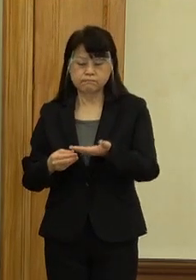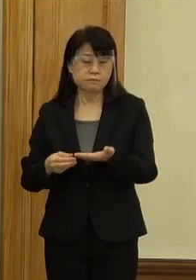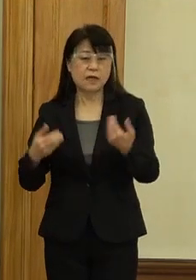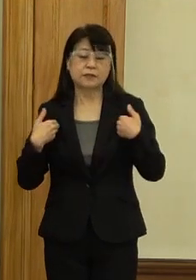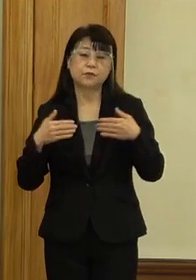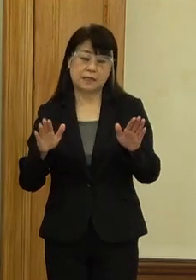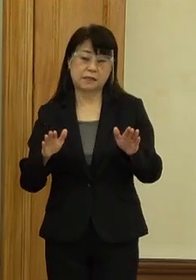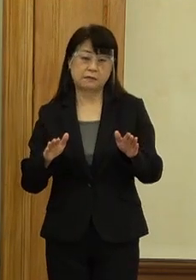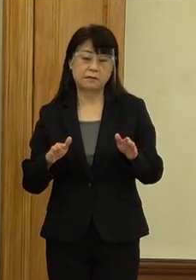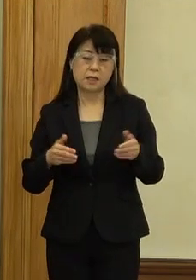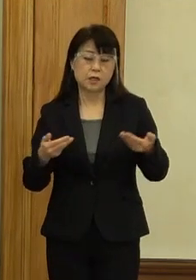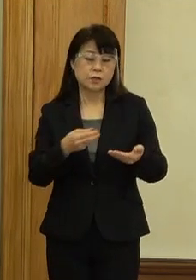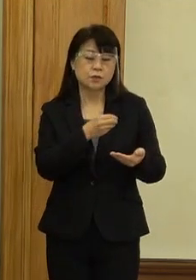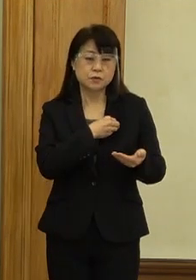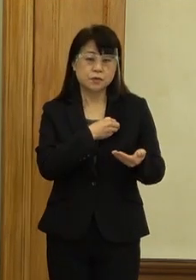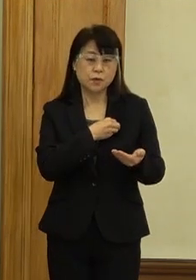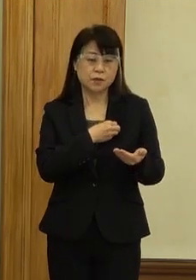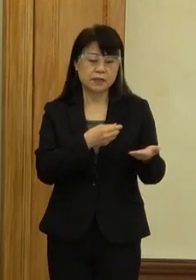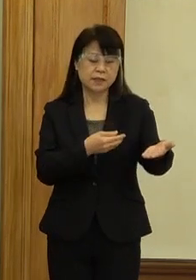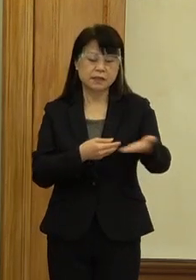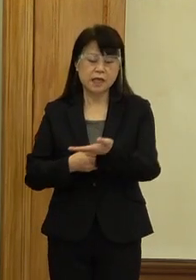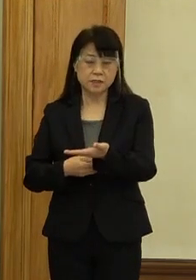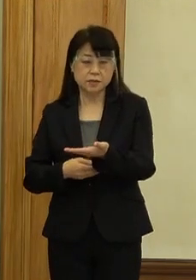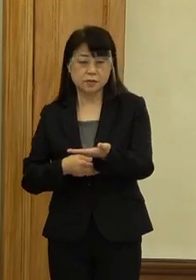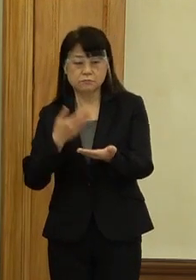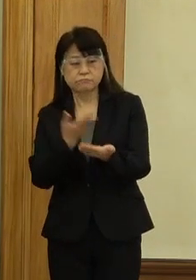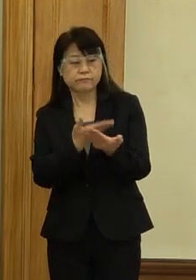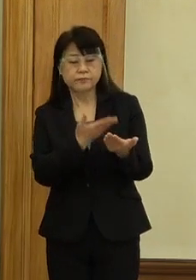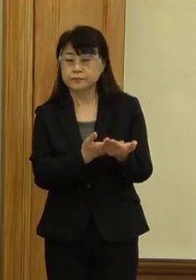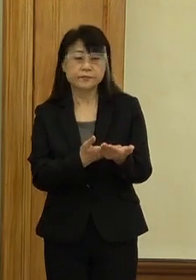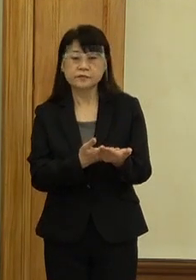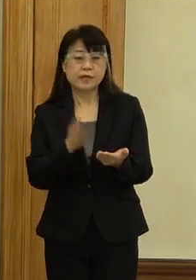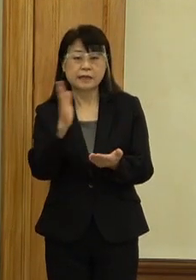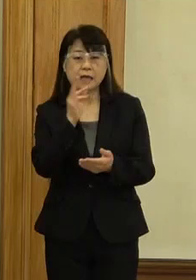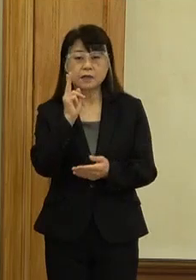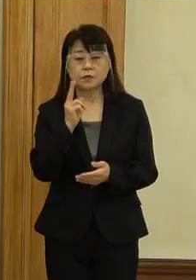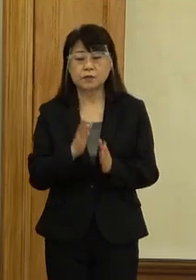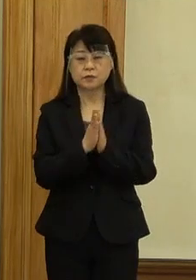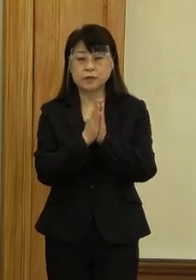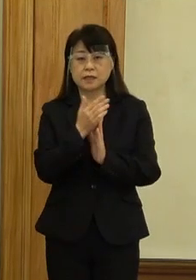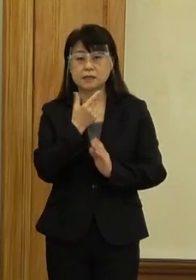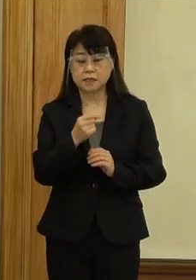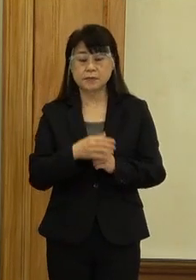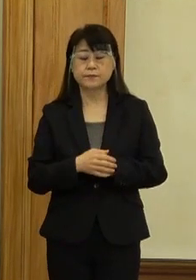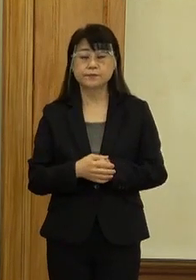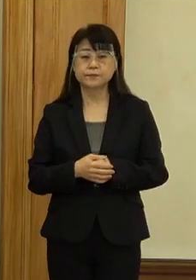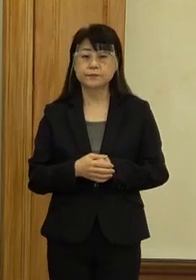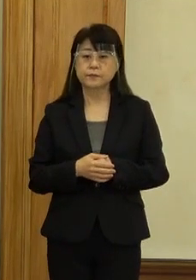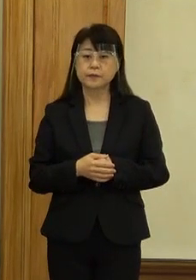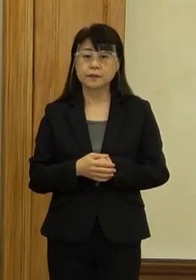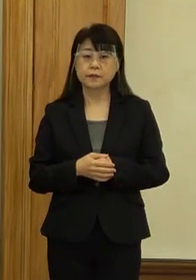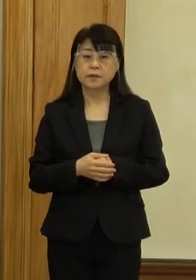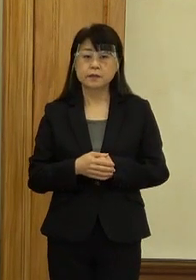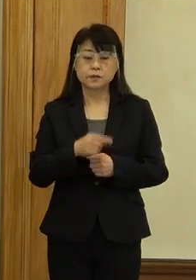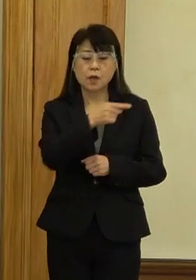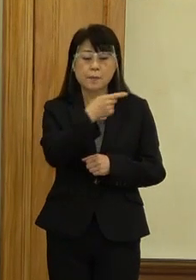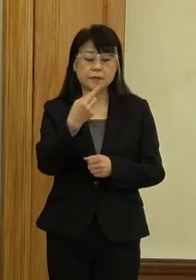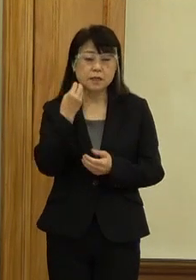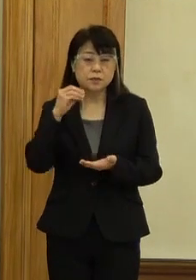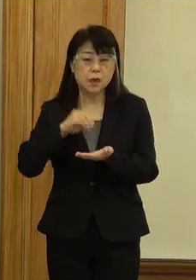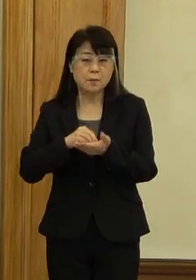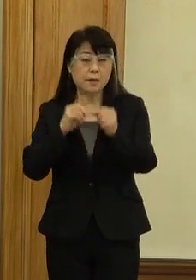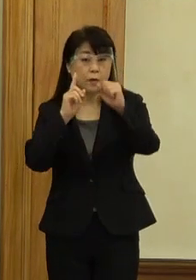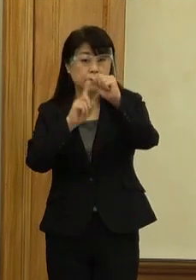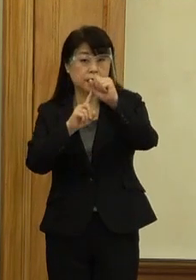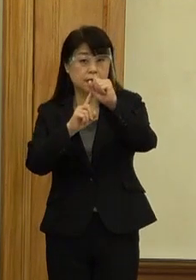証明の提出を求めることのないようにお願いをいたします。まあ、と言いますのは、この陰性証明目的の